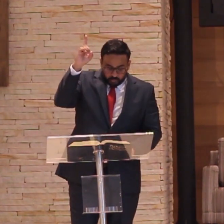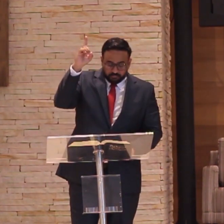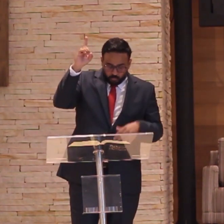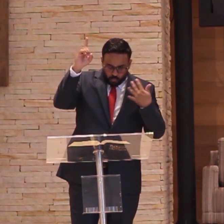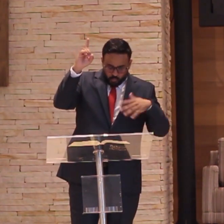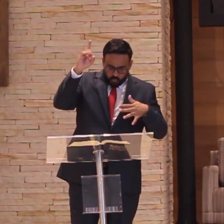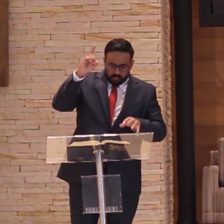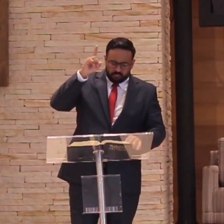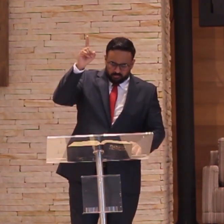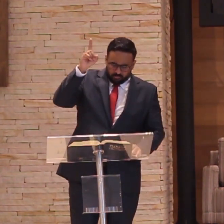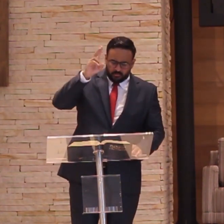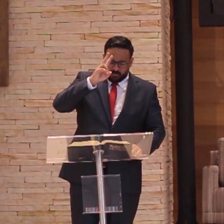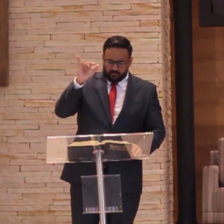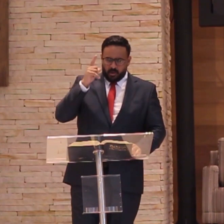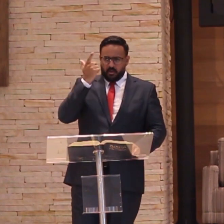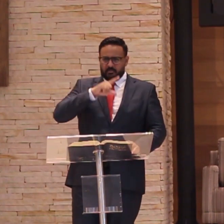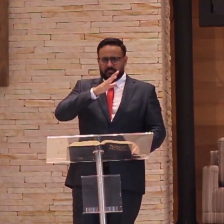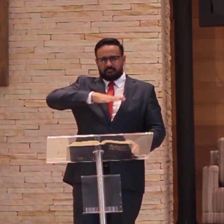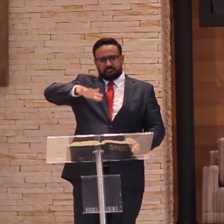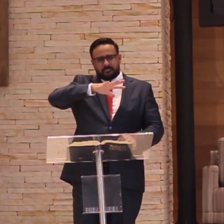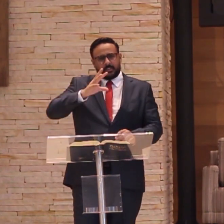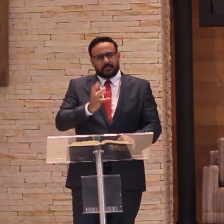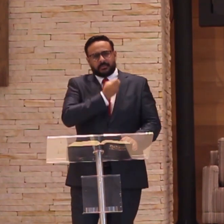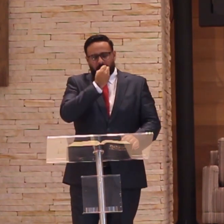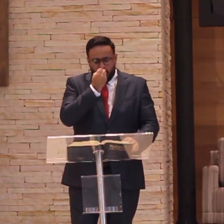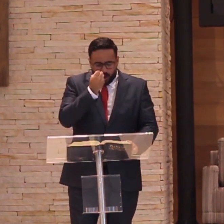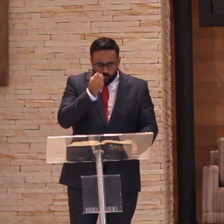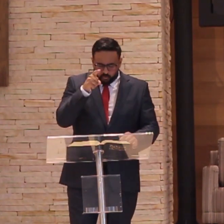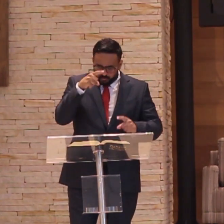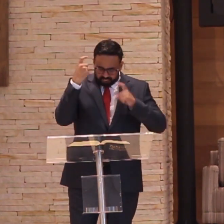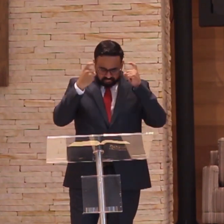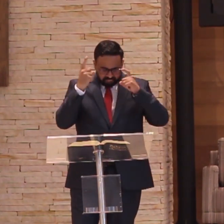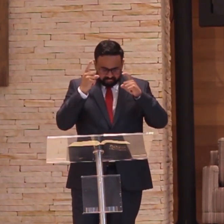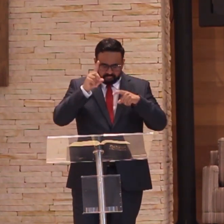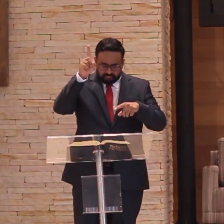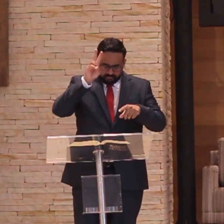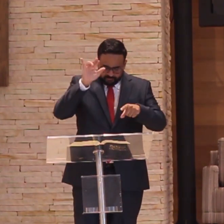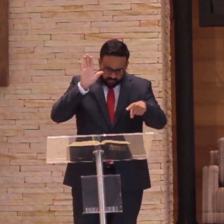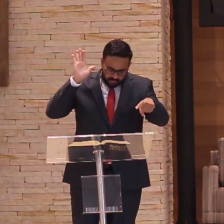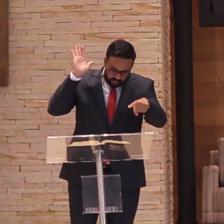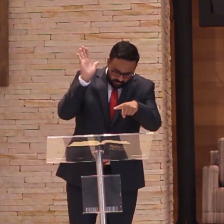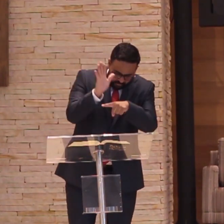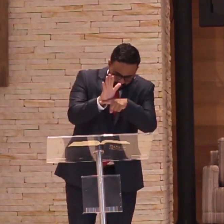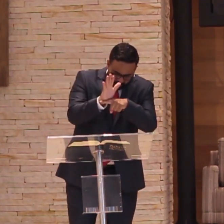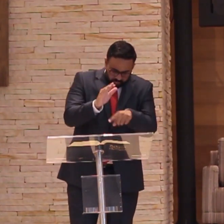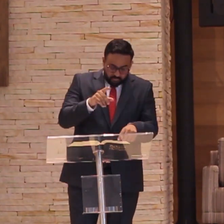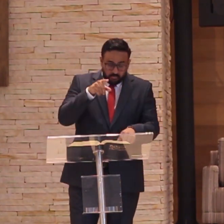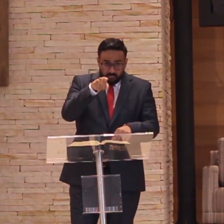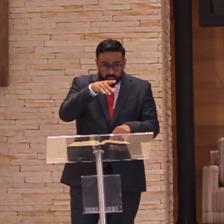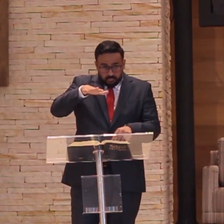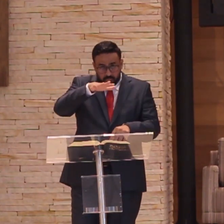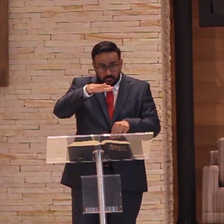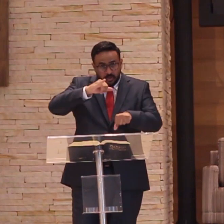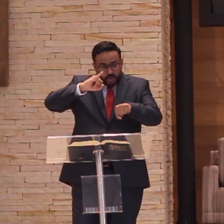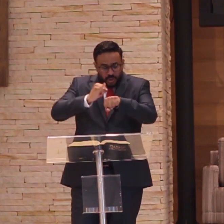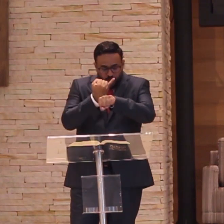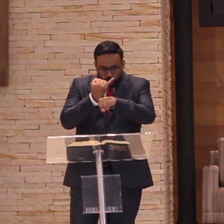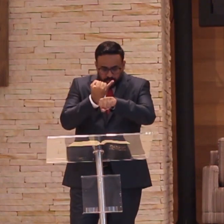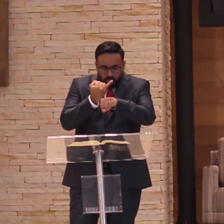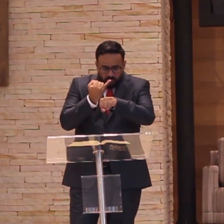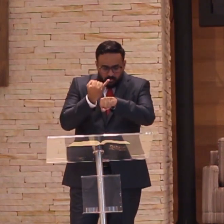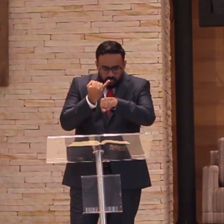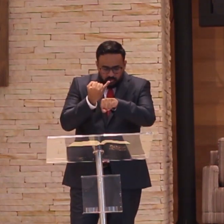E acontecerá que todo aquele que invocar o nome do Senhor será